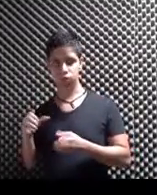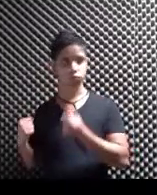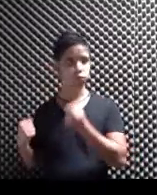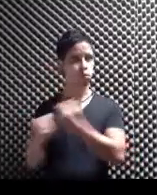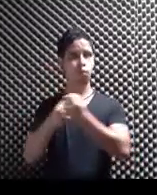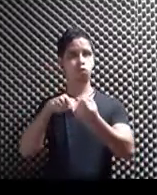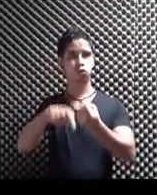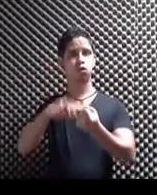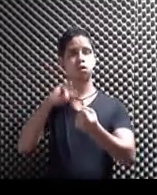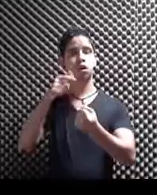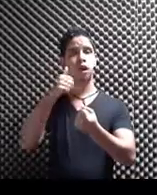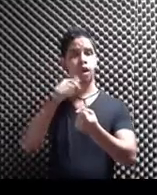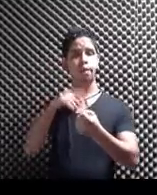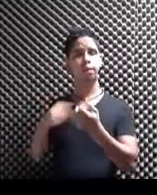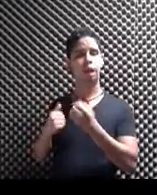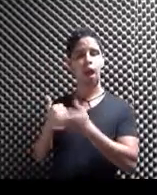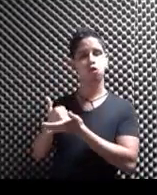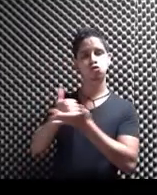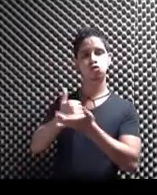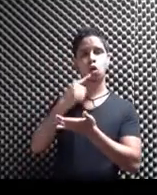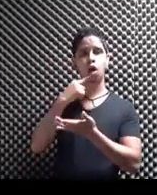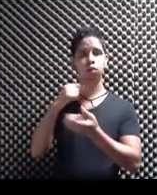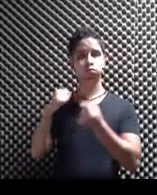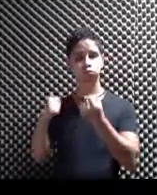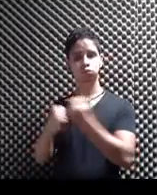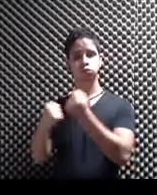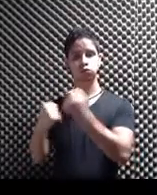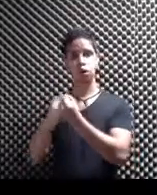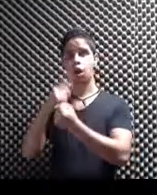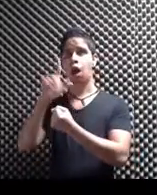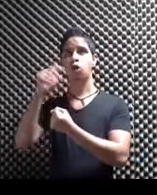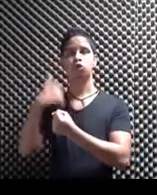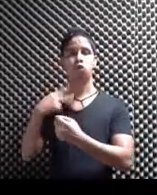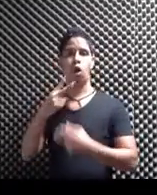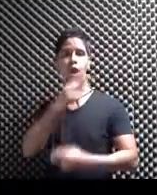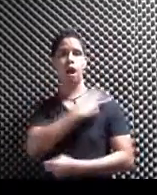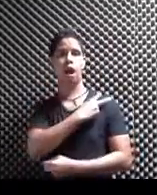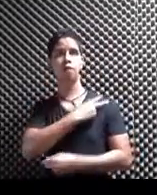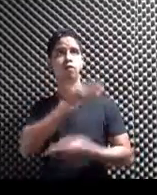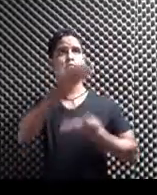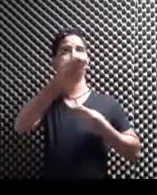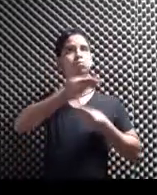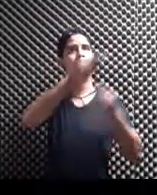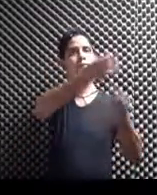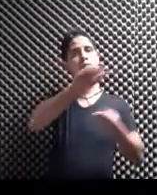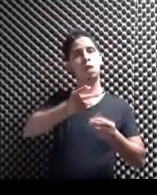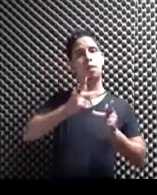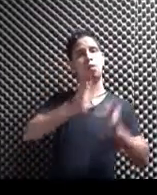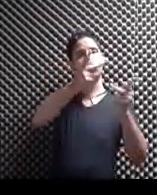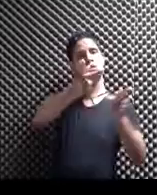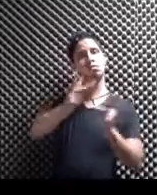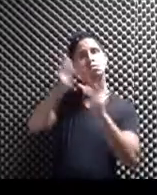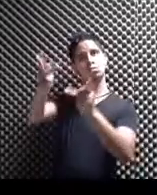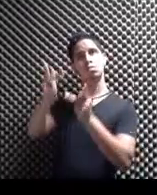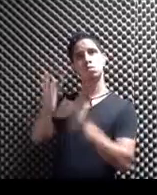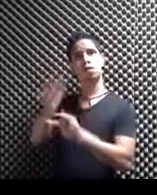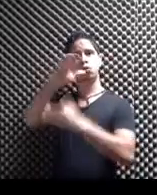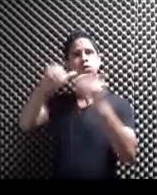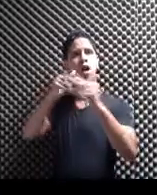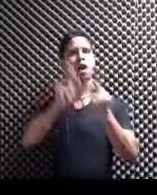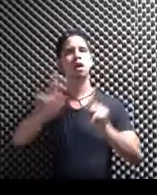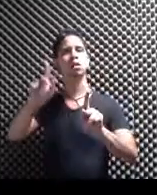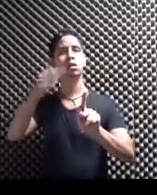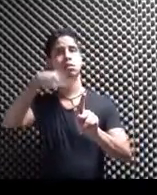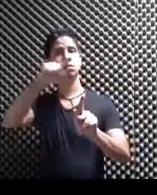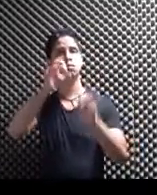sabes, a poder llevar esto a nuestros líderes en el área de mercadeo, a nuestro presidente, ¿verdad? Todas las personas involucradas.